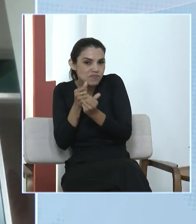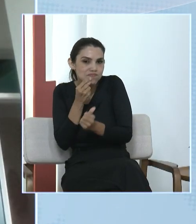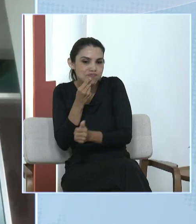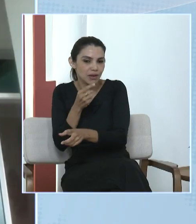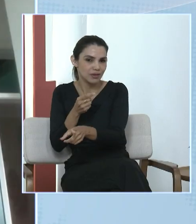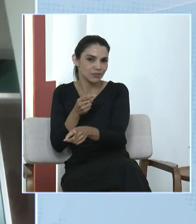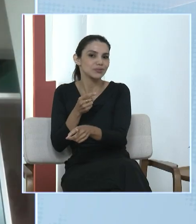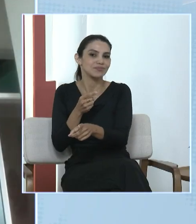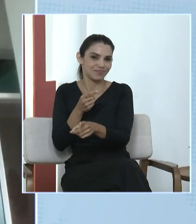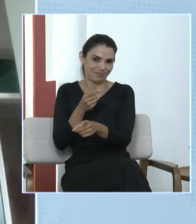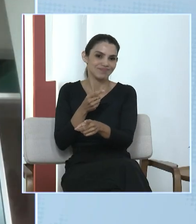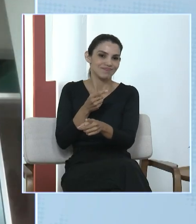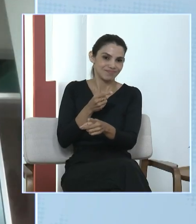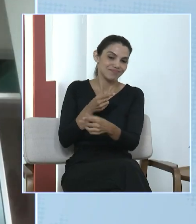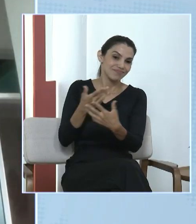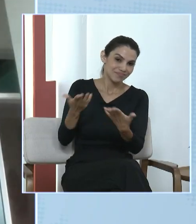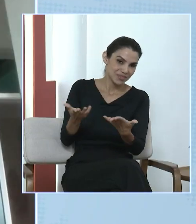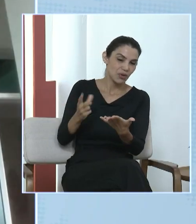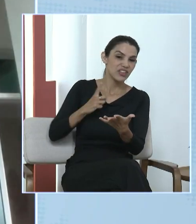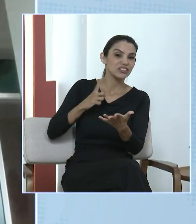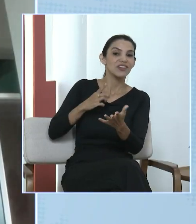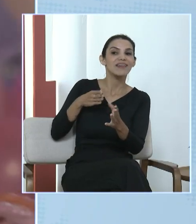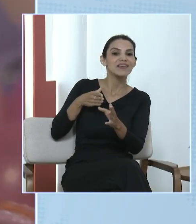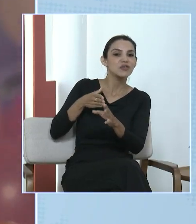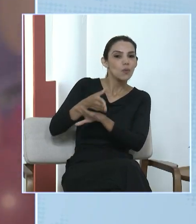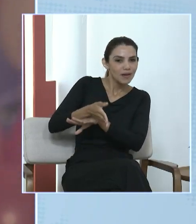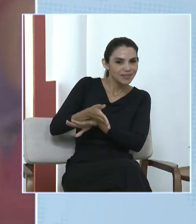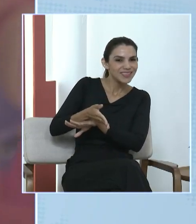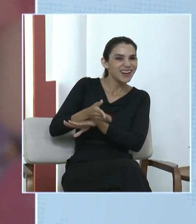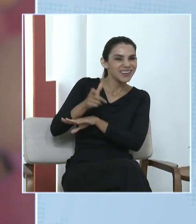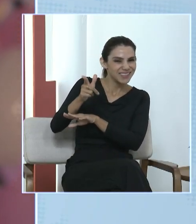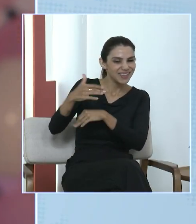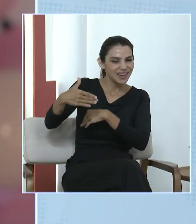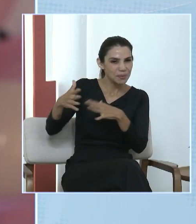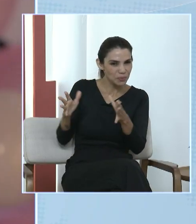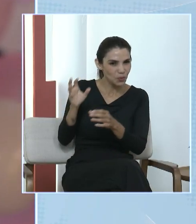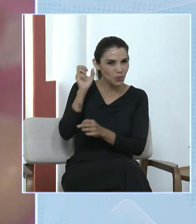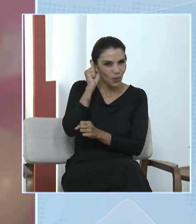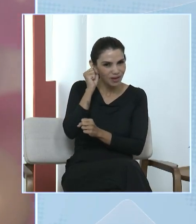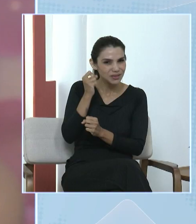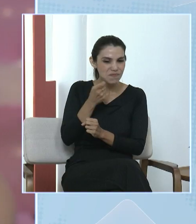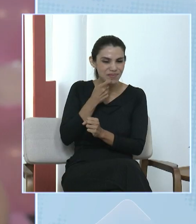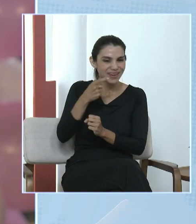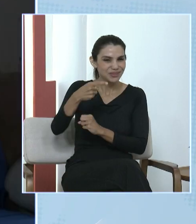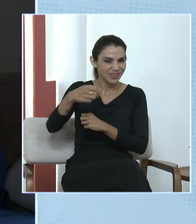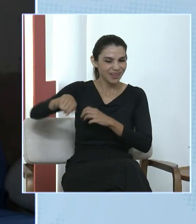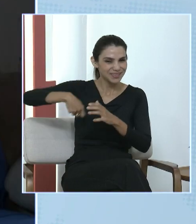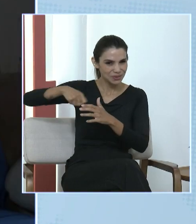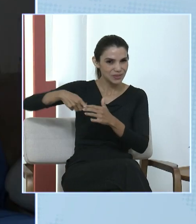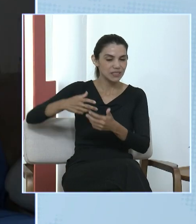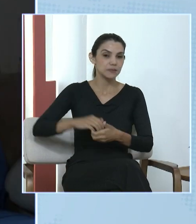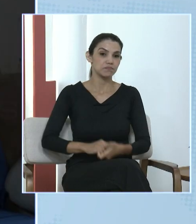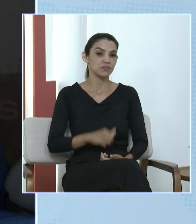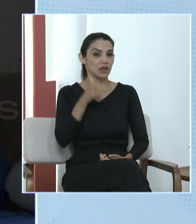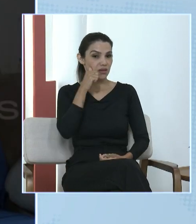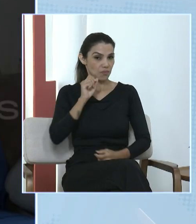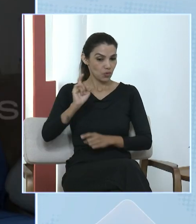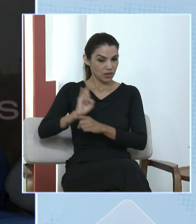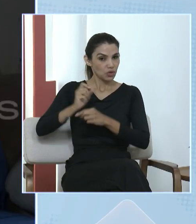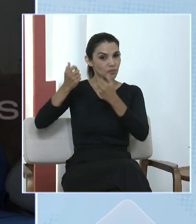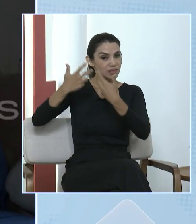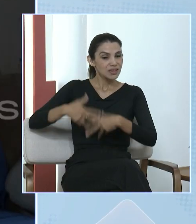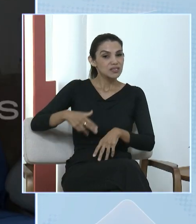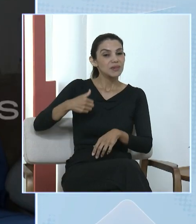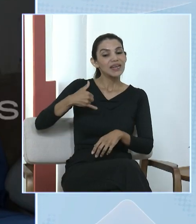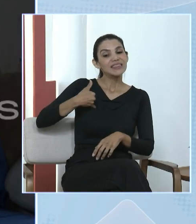no quarto, existe entrada de serviço. No documentário, Cristiane conta como foi morar e trabalhar dos 9 aos 18